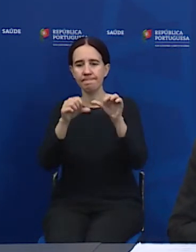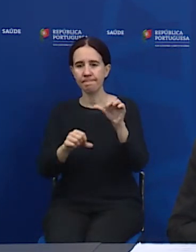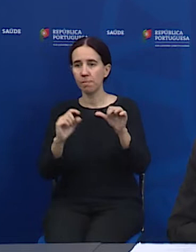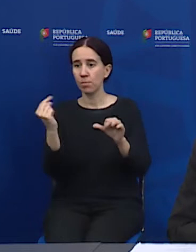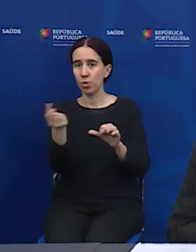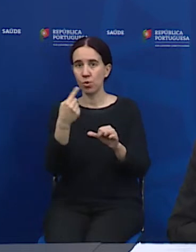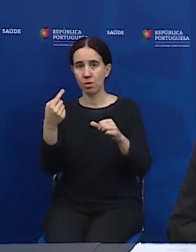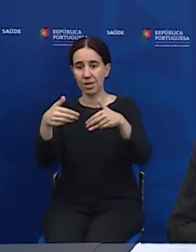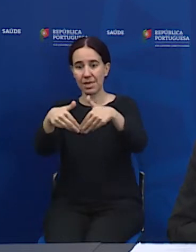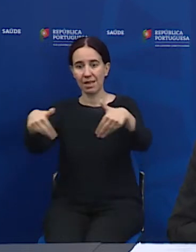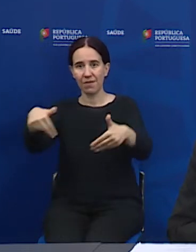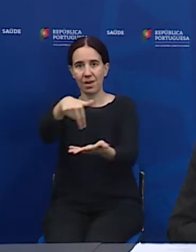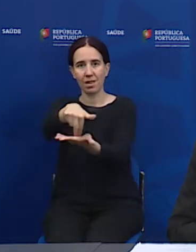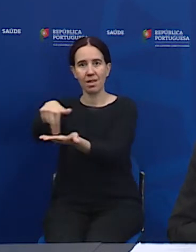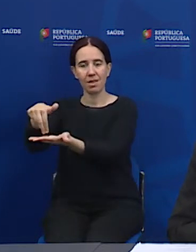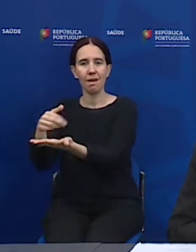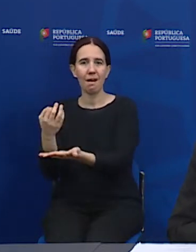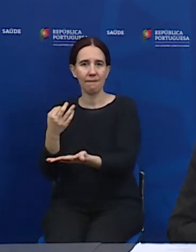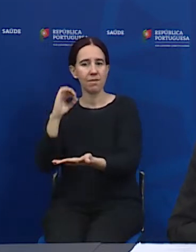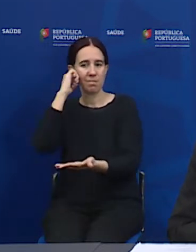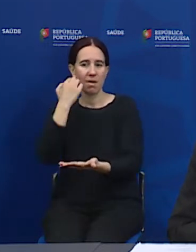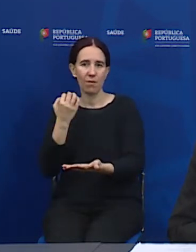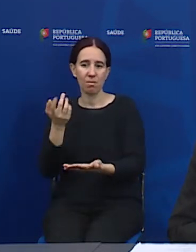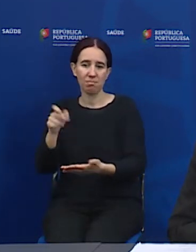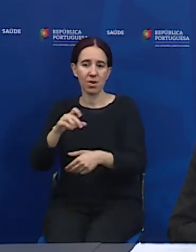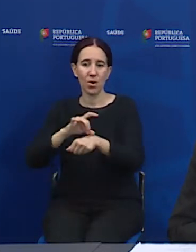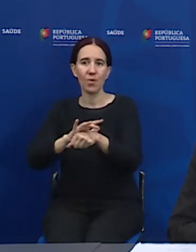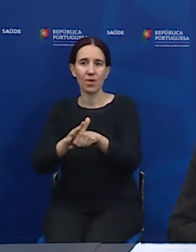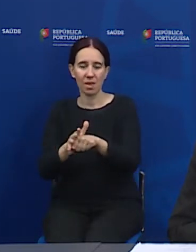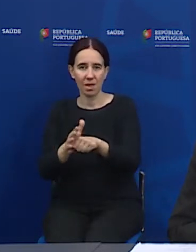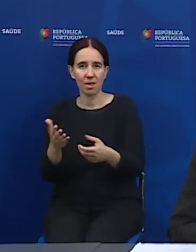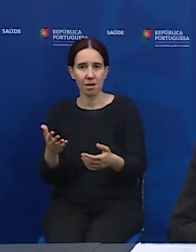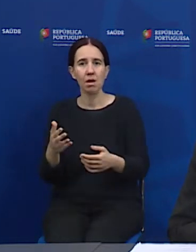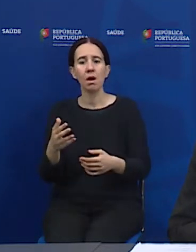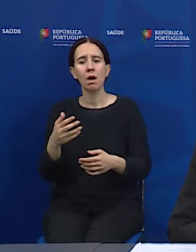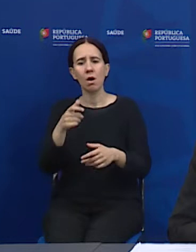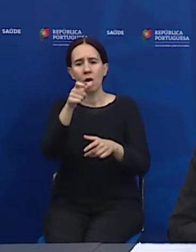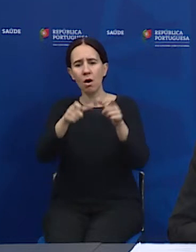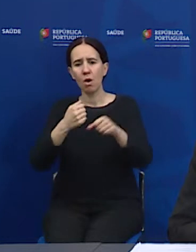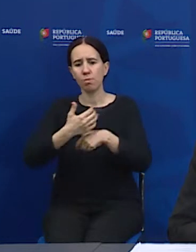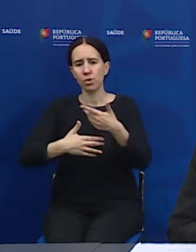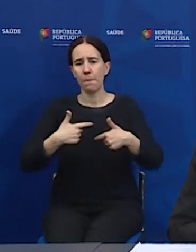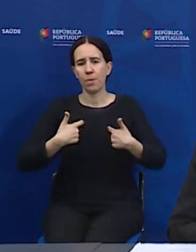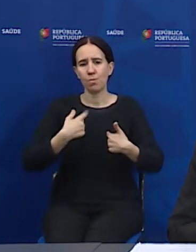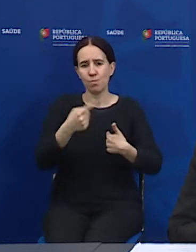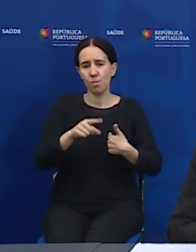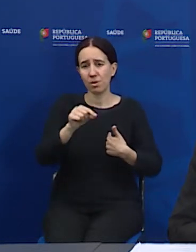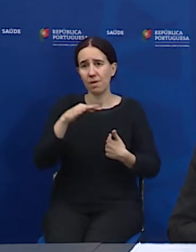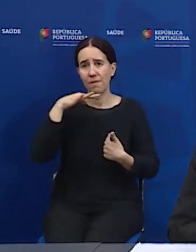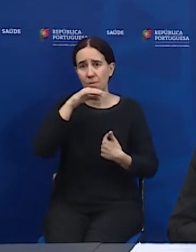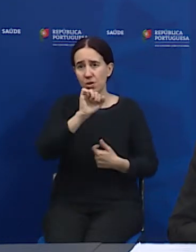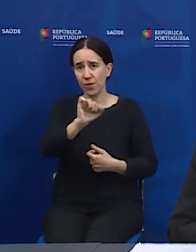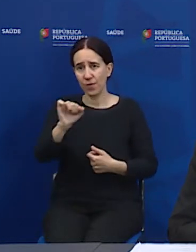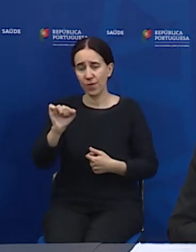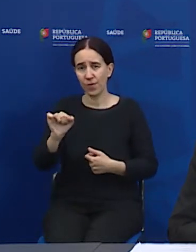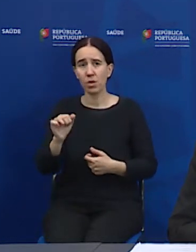que estão nessa linha de frente efetivamente foram atingidos pelo convívio não apenas os próprios operacionais mas as suas famílias